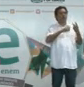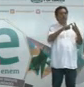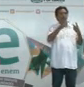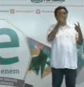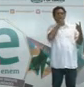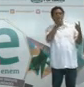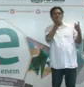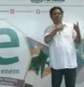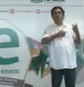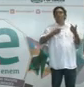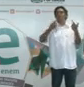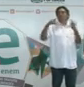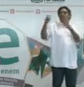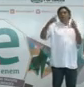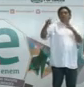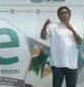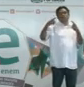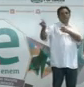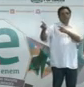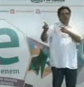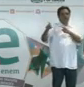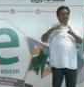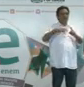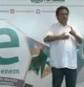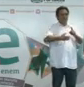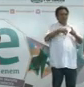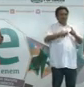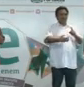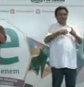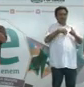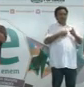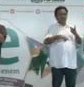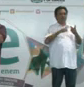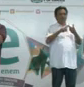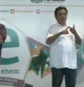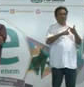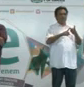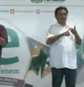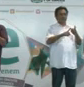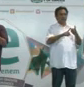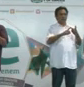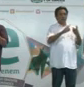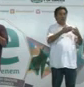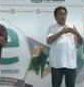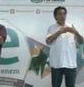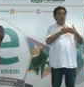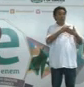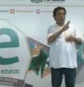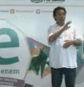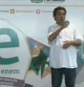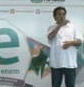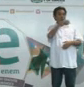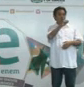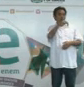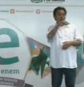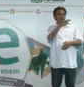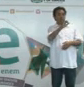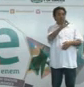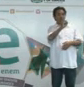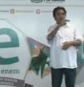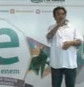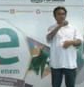ele esculhambando os poderosos da Bahia. Barroco. Romantismo, olha o salto que a gente